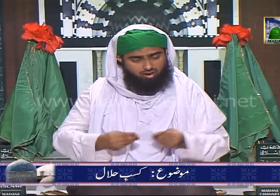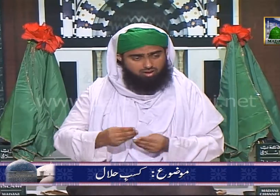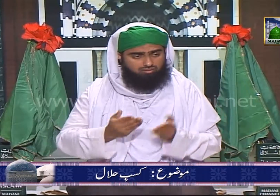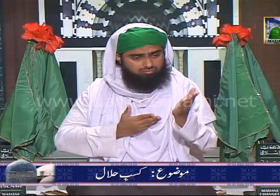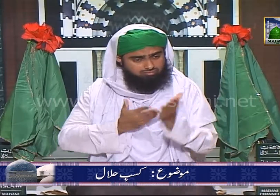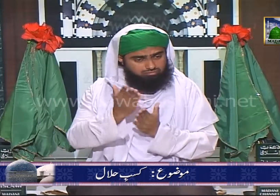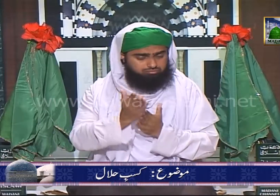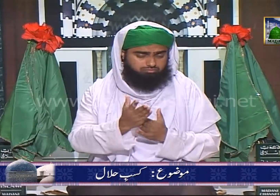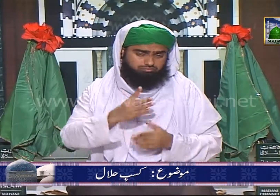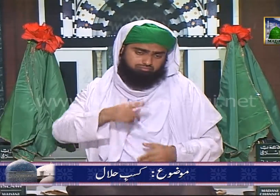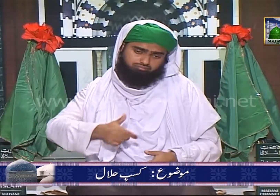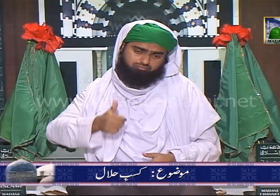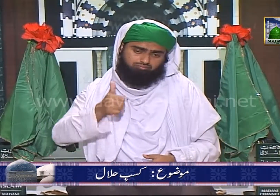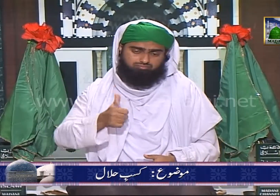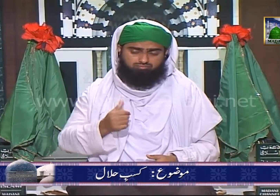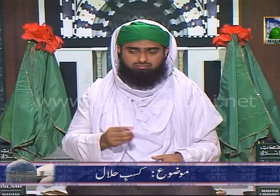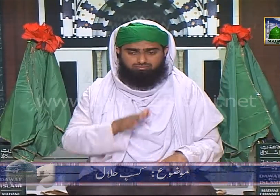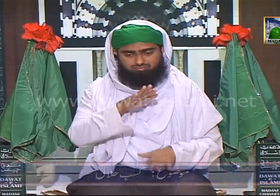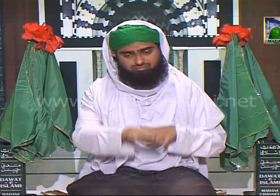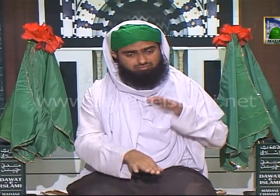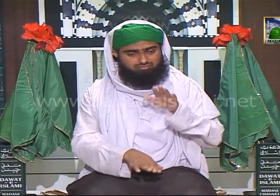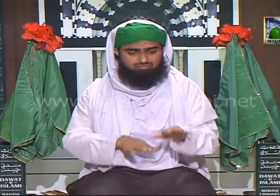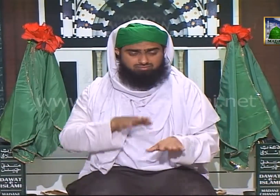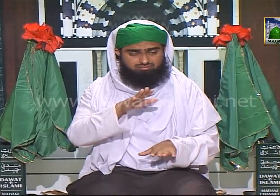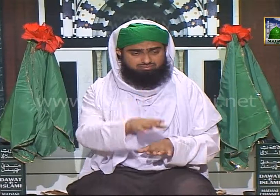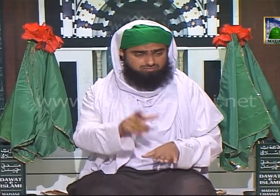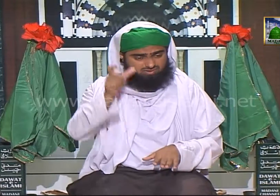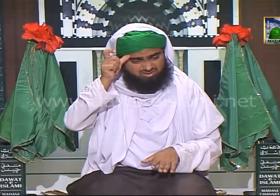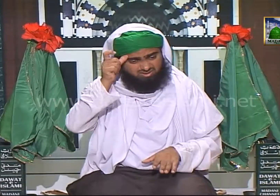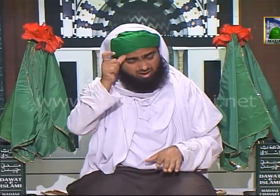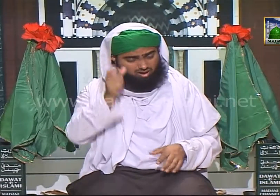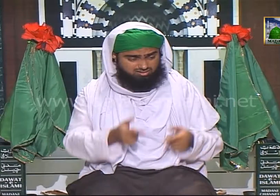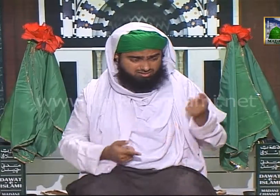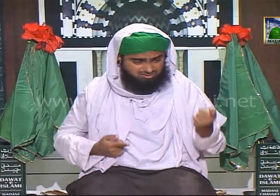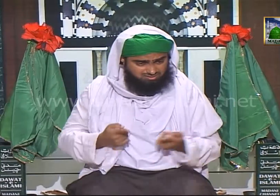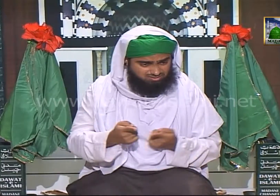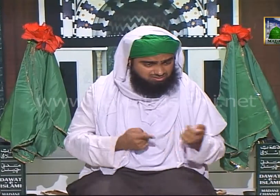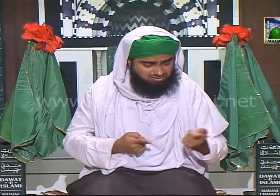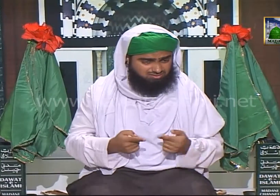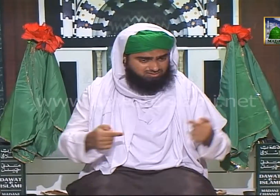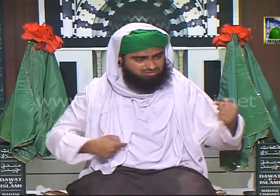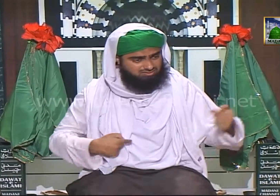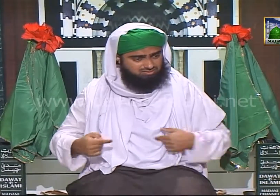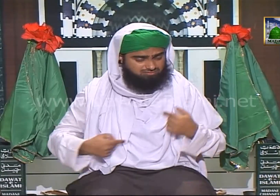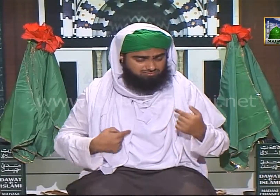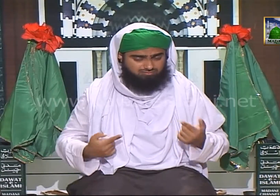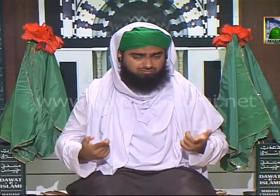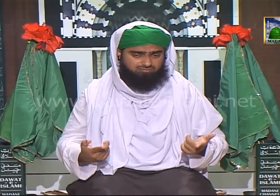مجاہد, ہر لمحہ شیطان اس پر وار کرتا ہو, تلوار لے کر نہیں, تیر کمان پر چڑھا کر نہیں, وہ ہر طرح سے دل میں